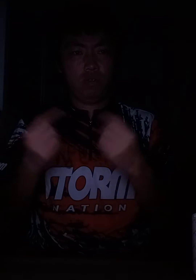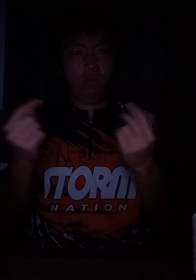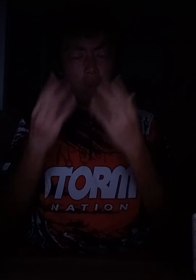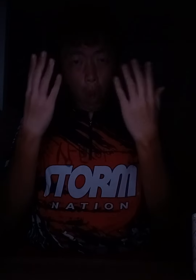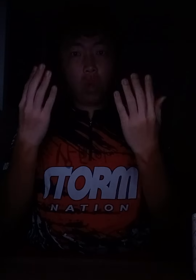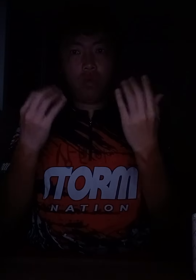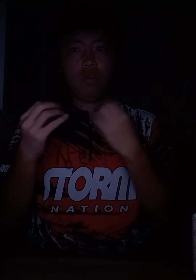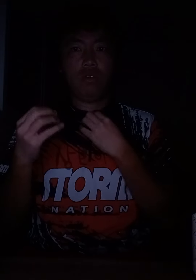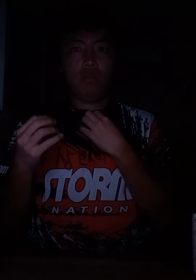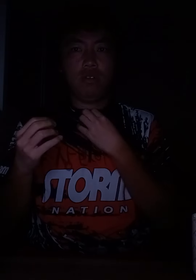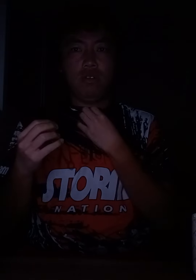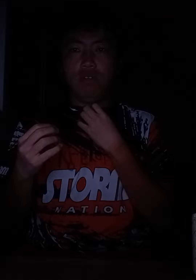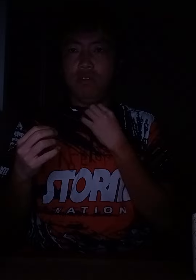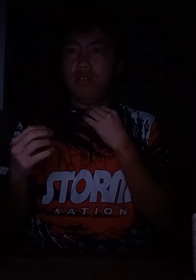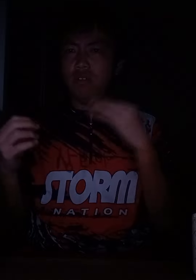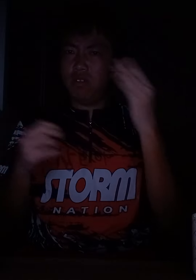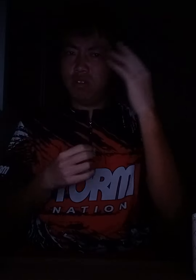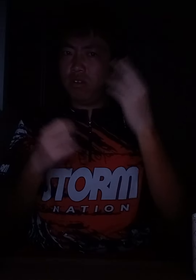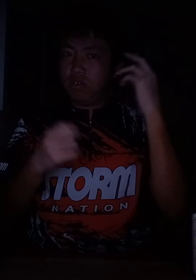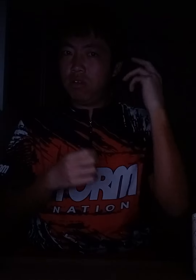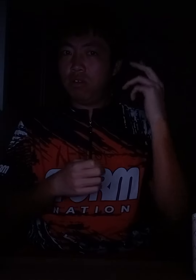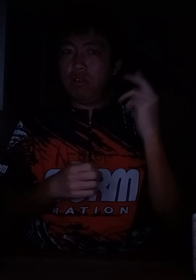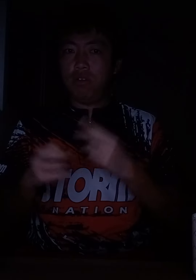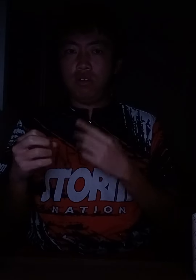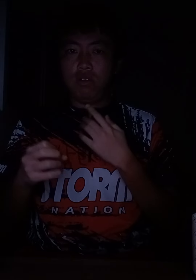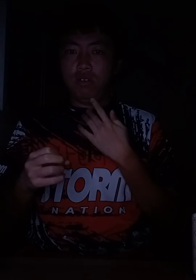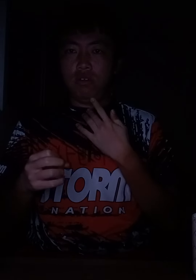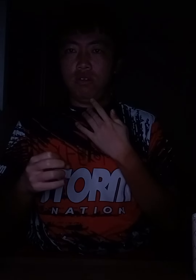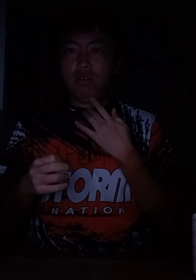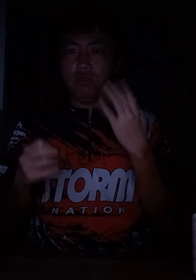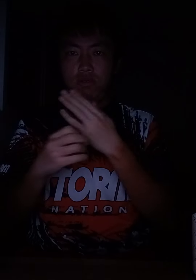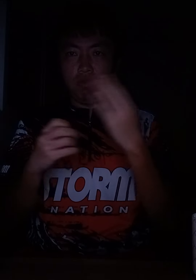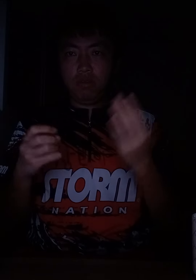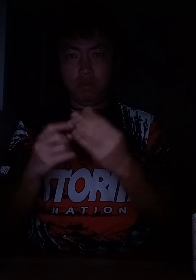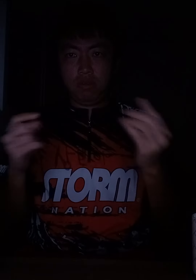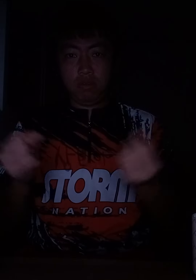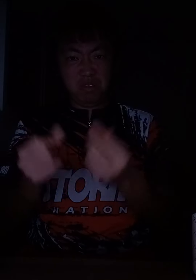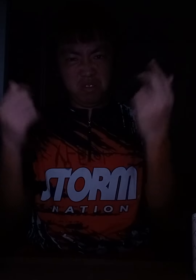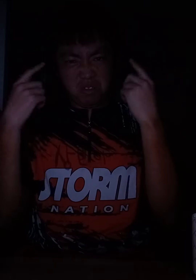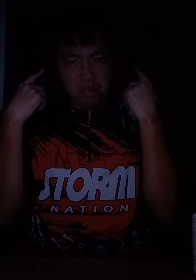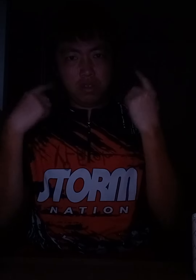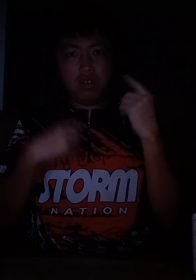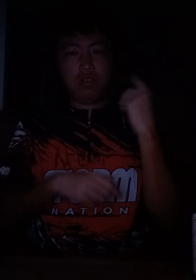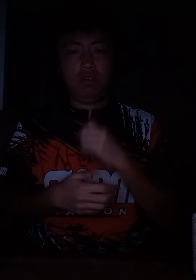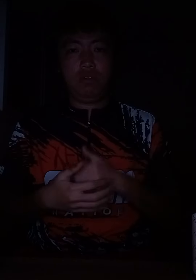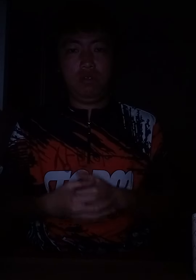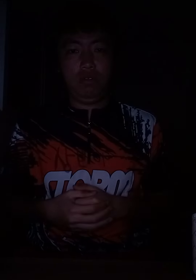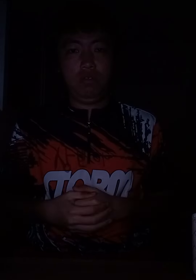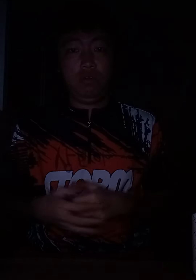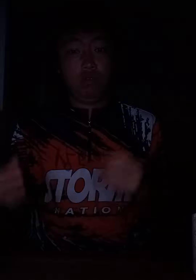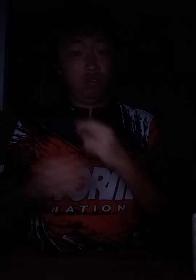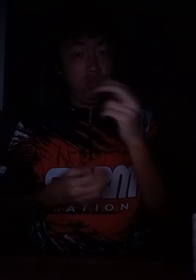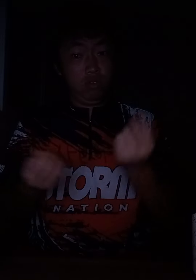소리 들리면서 검은 연기가 올라오고 여기 가게 유리가 다 흔들리는 거예요. 귀가 아플 정도로 나가지고. 불이 난 층에서 혼자 살던